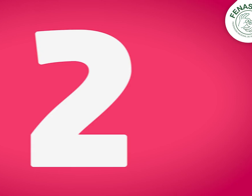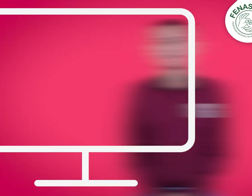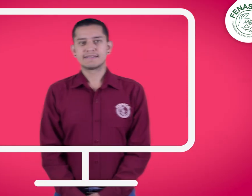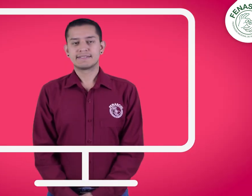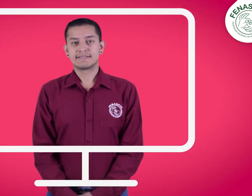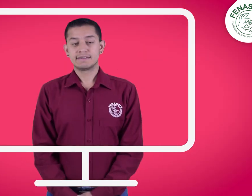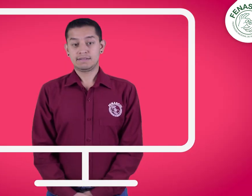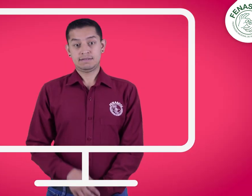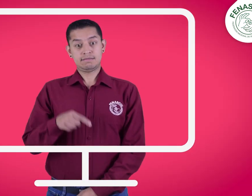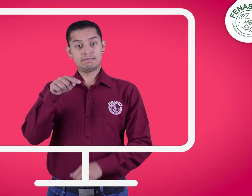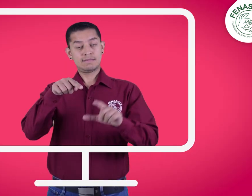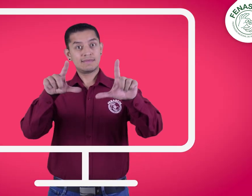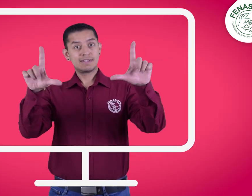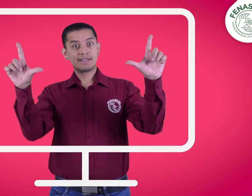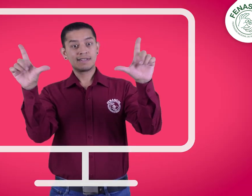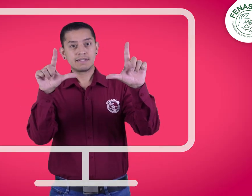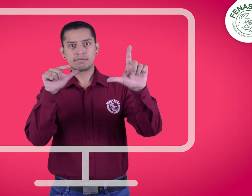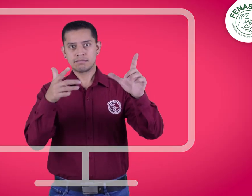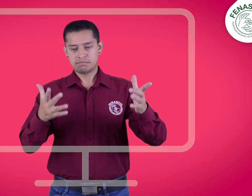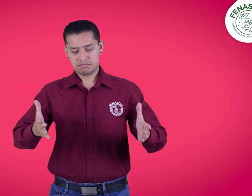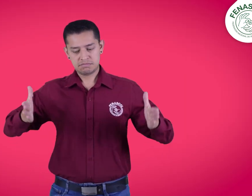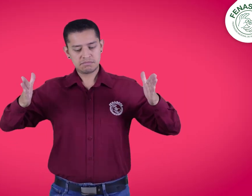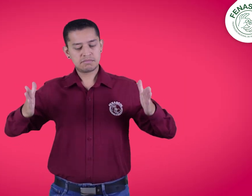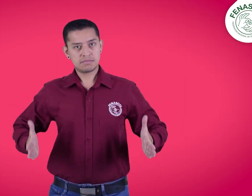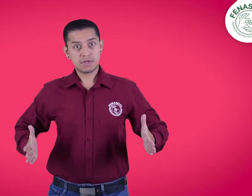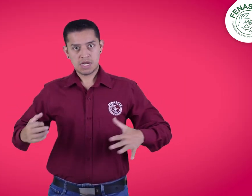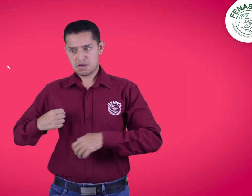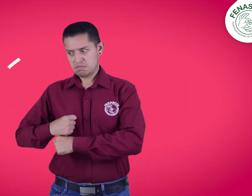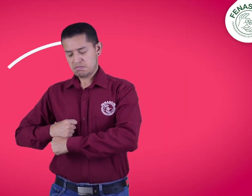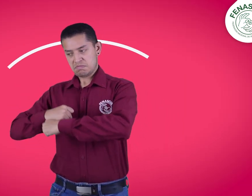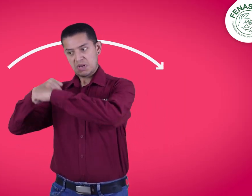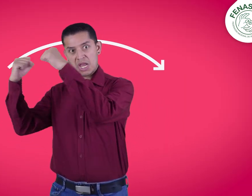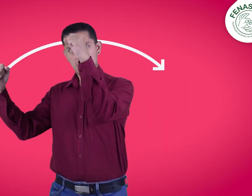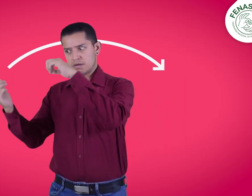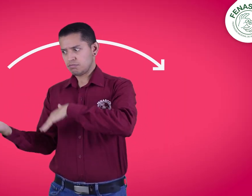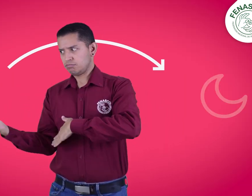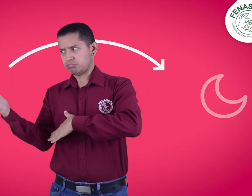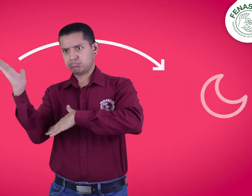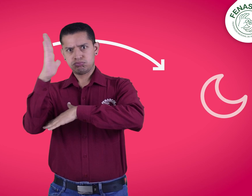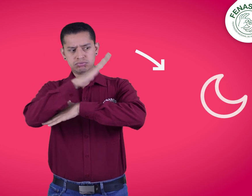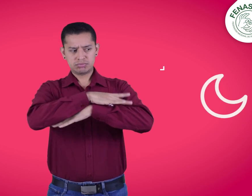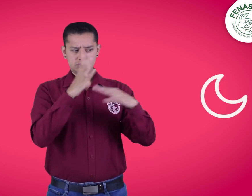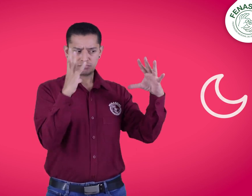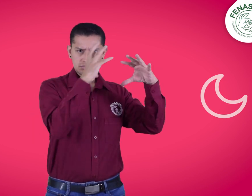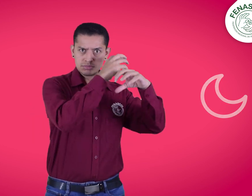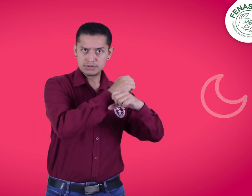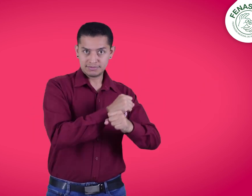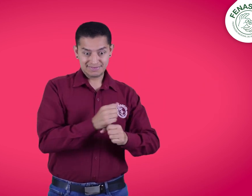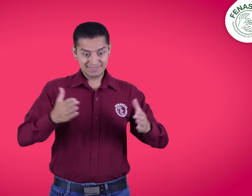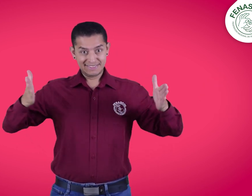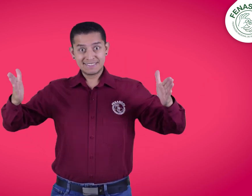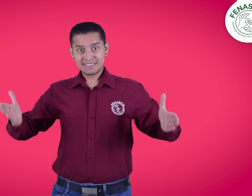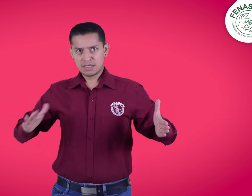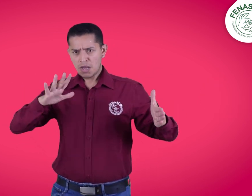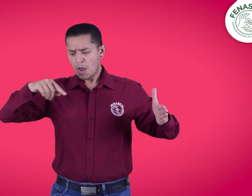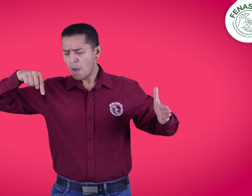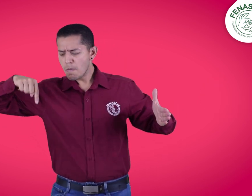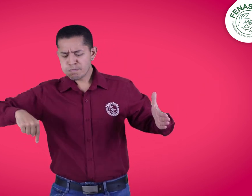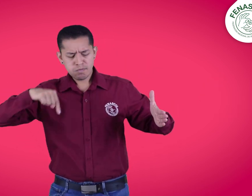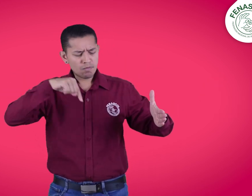dos cada canal de televisión cuenta con su programación durante todo el día en al menos un programa informativo